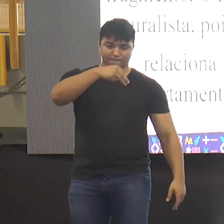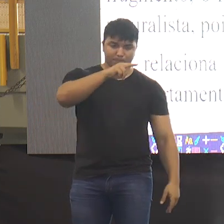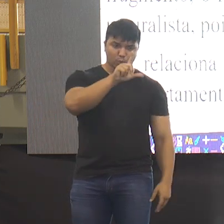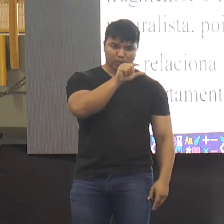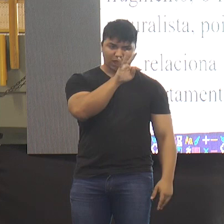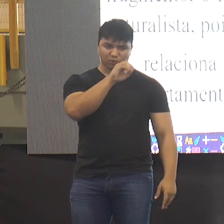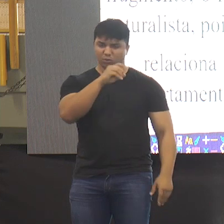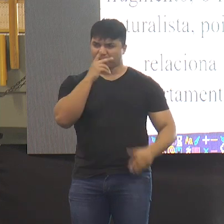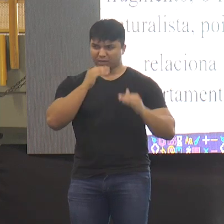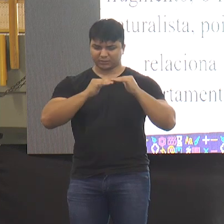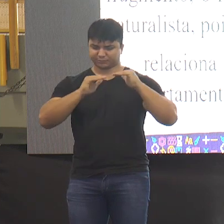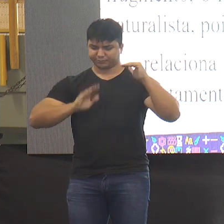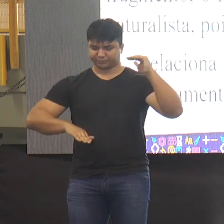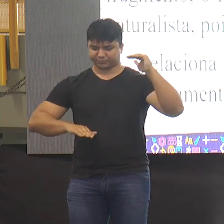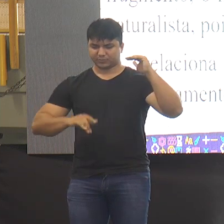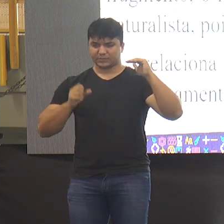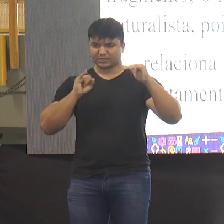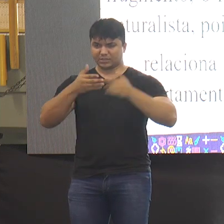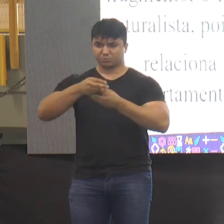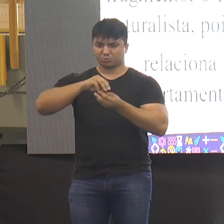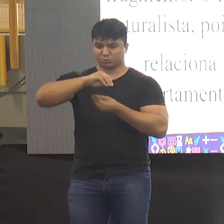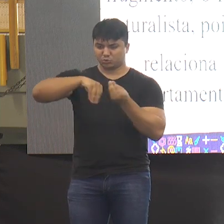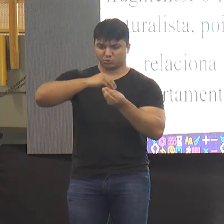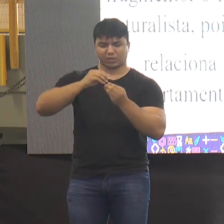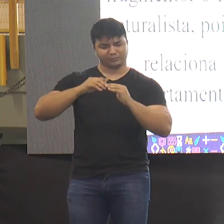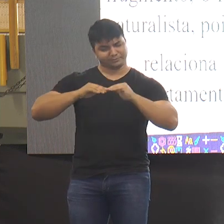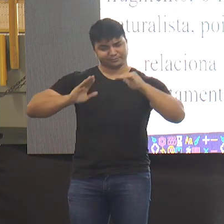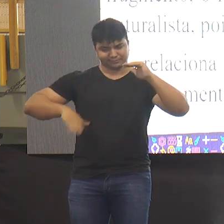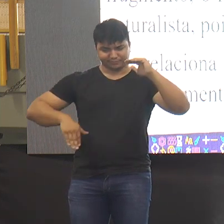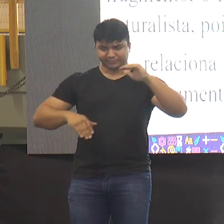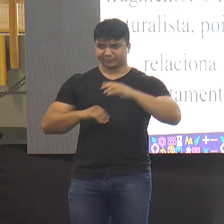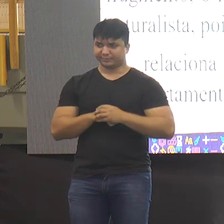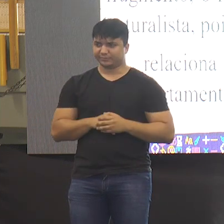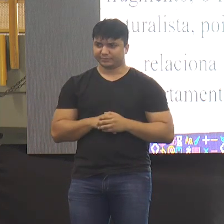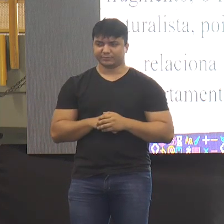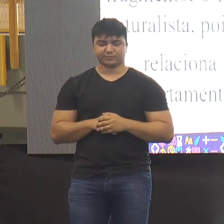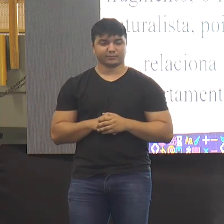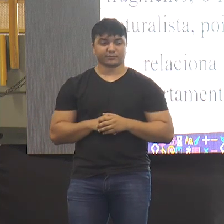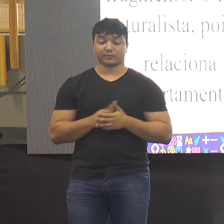raça inferior. Se é mestiça, é de raça inferior.